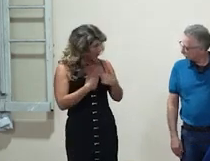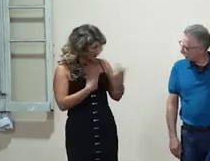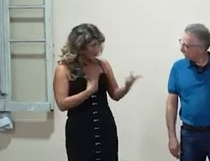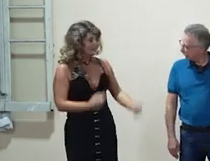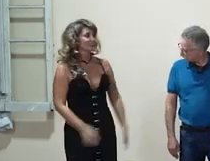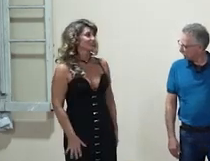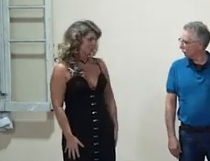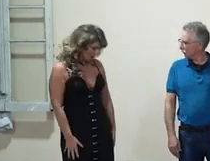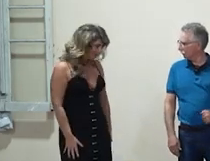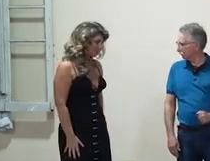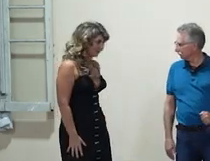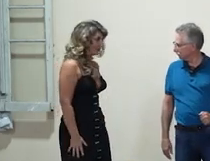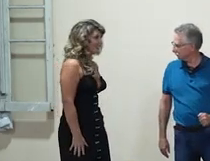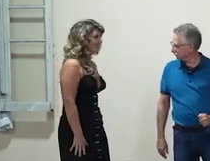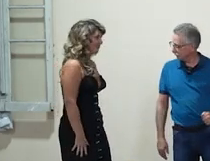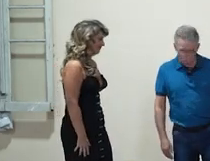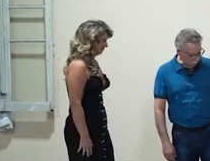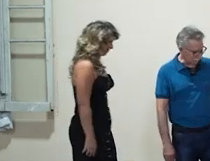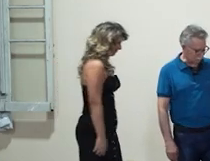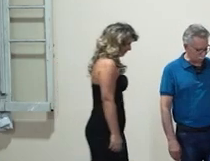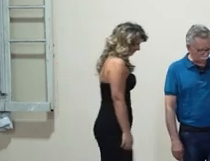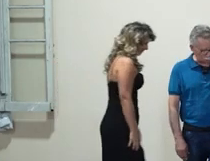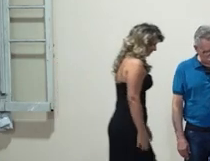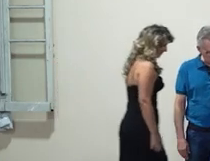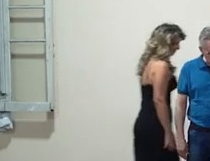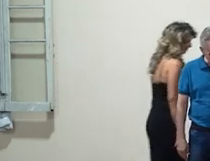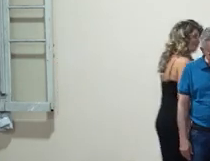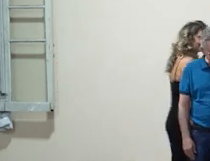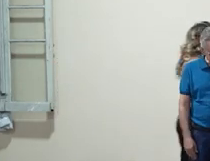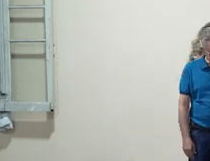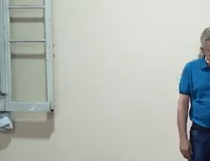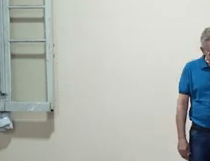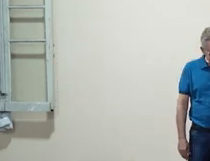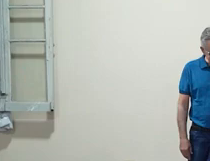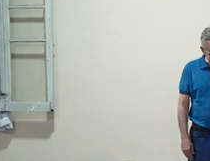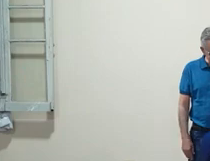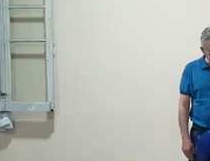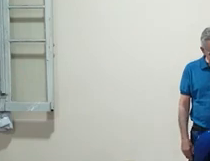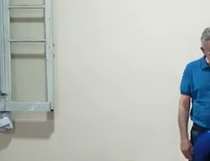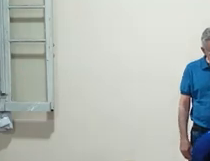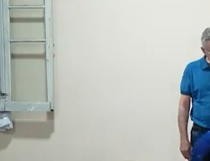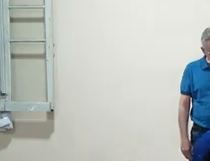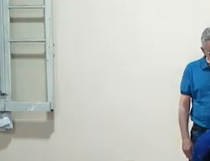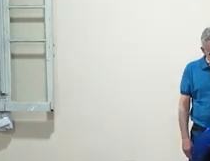favor, tenha assento à mesa. Por favor.